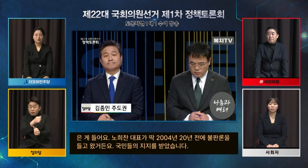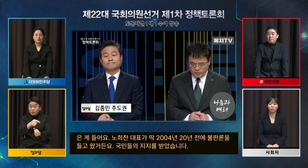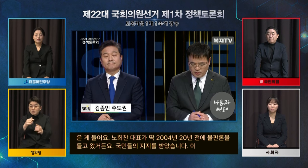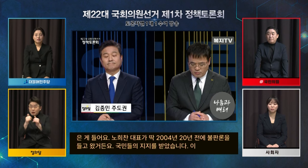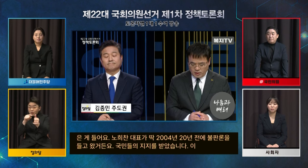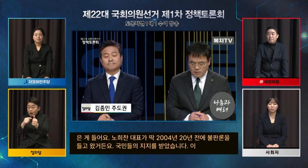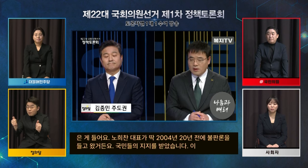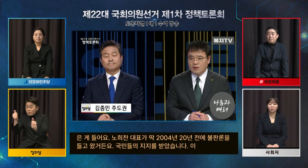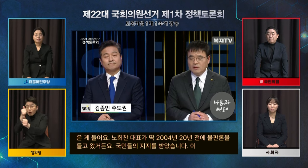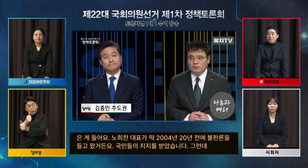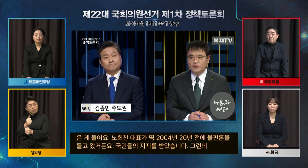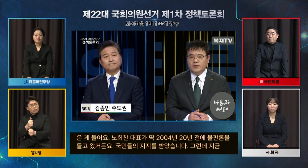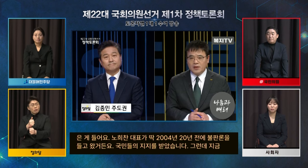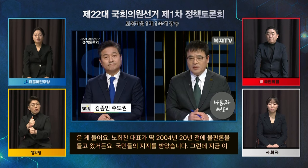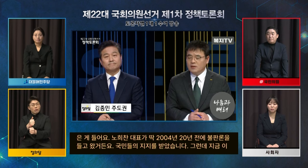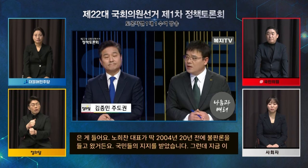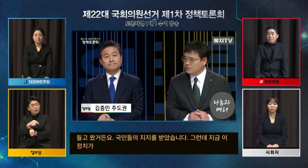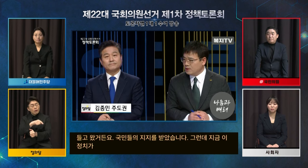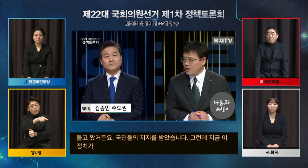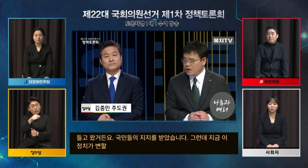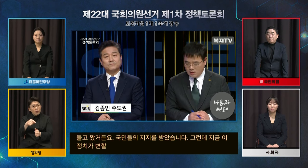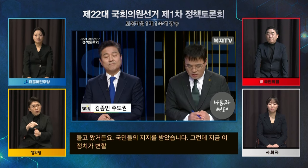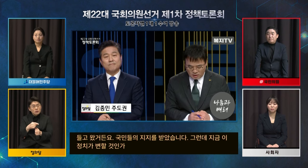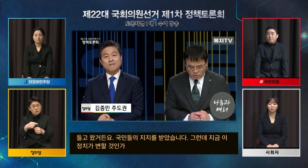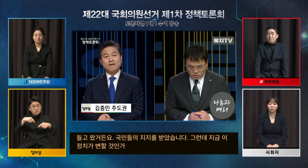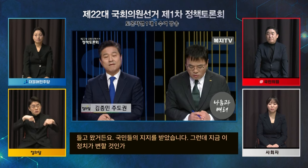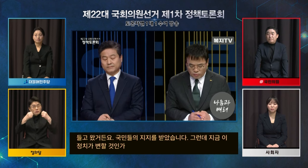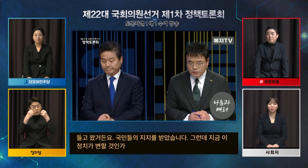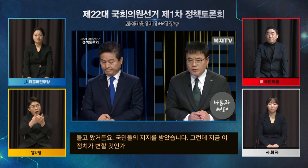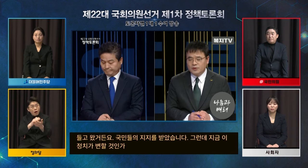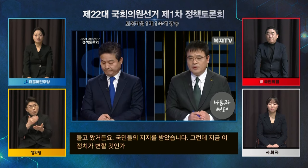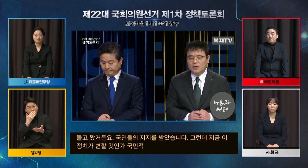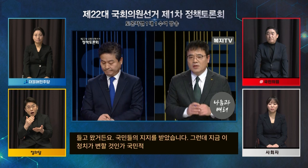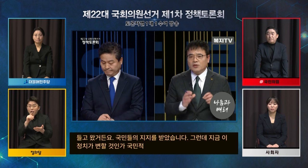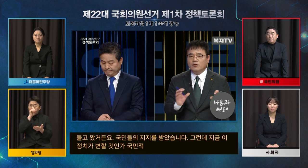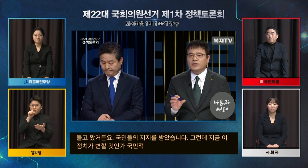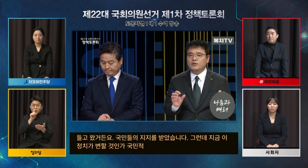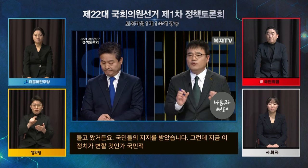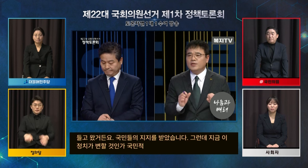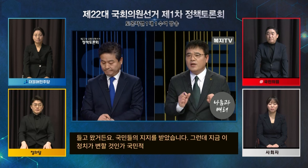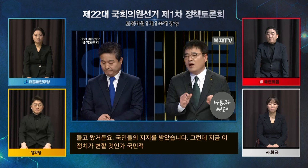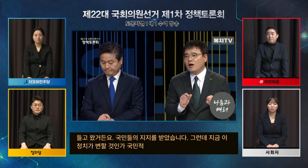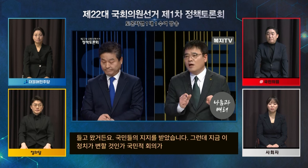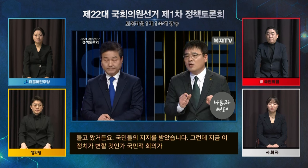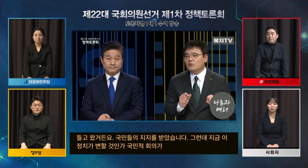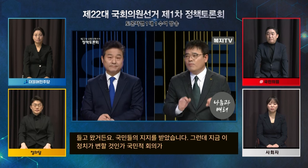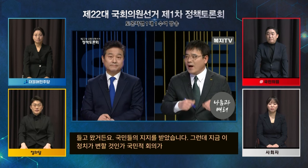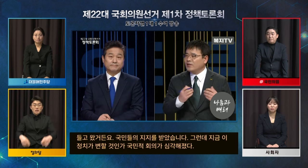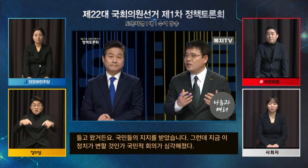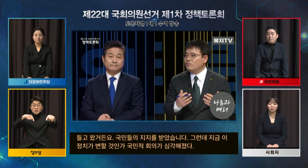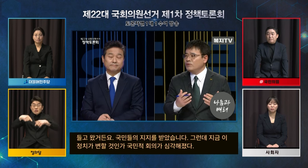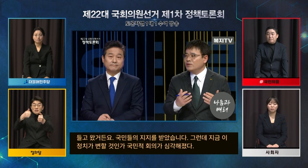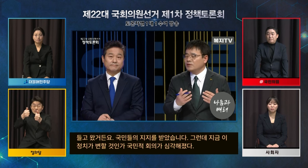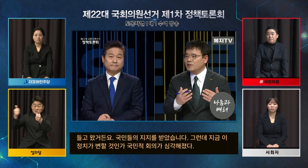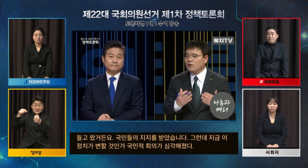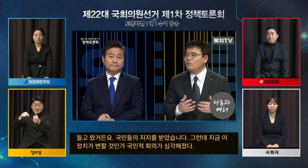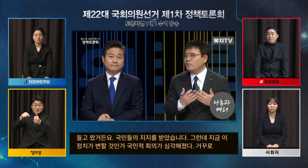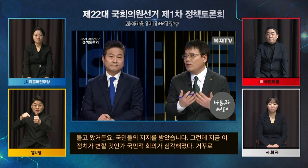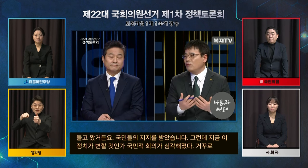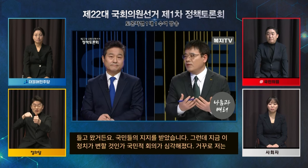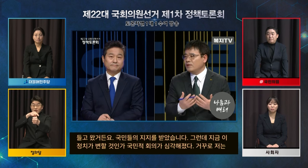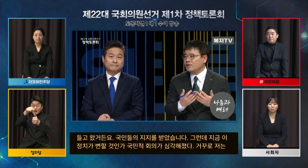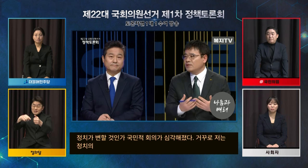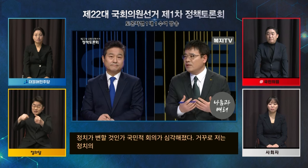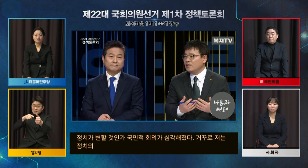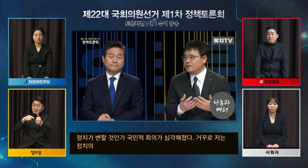것인가에 대한 국민적인 회의와 불신이 되게 심각해졌다. 그래서 거꾸로 저는 정치의 주체가 좀 바뀌는 새로운